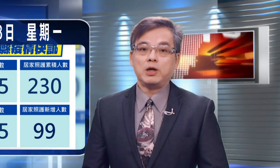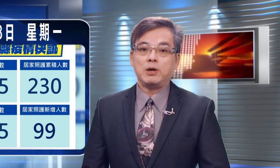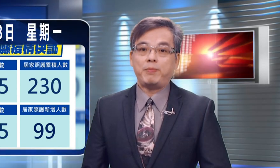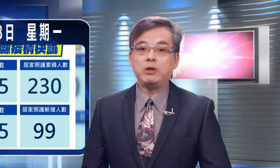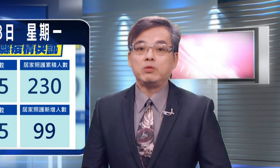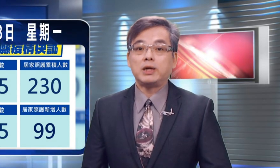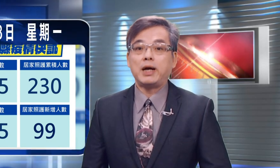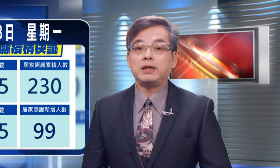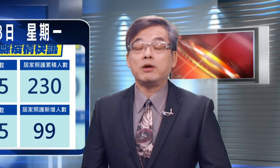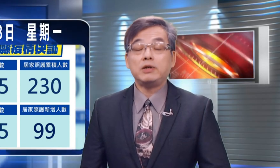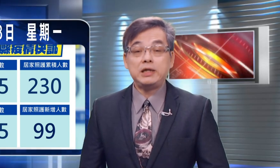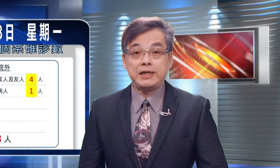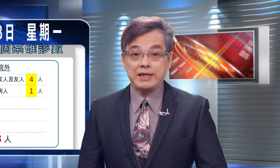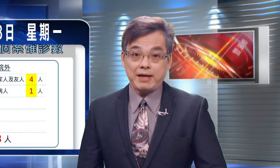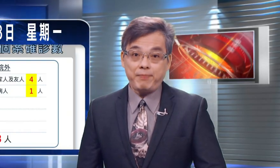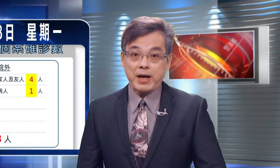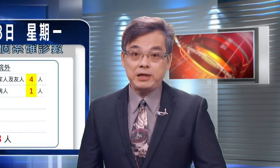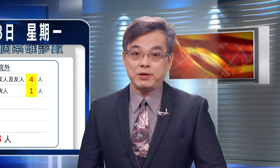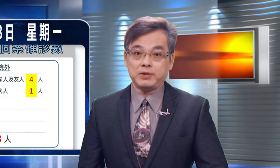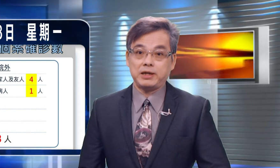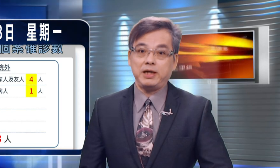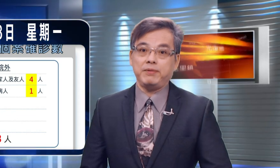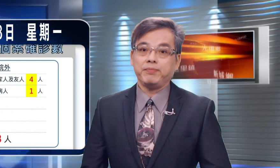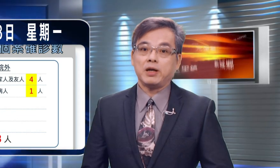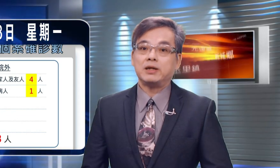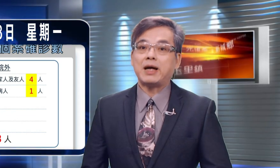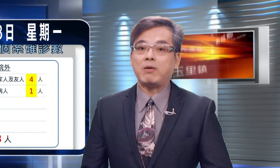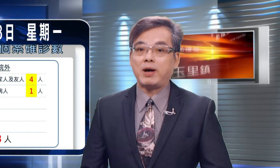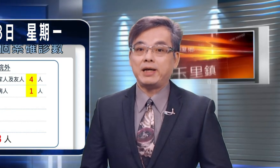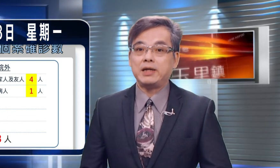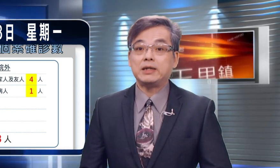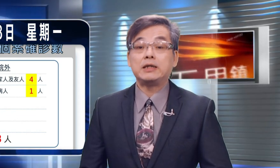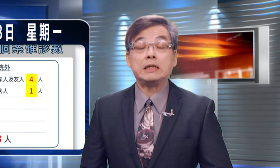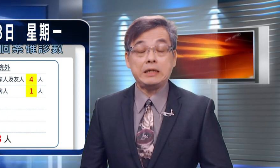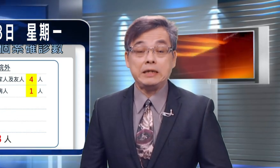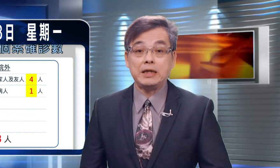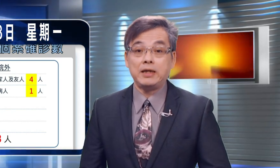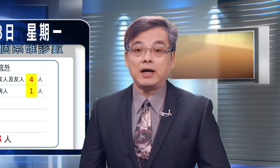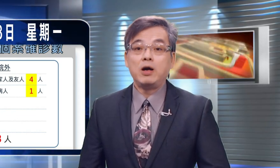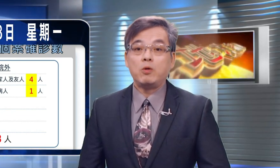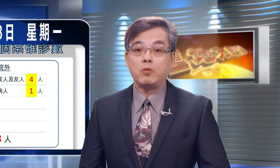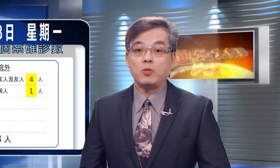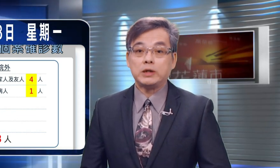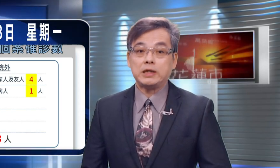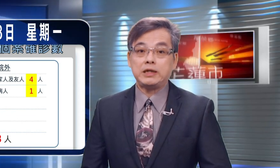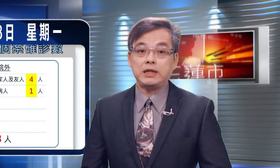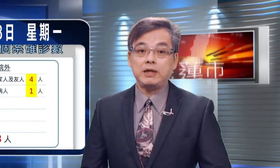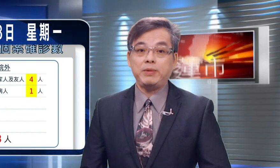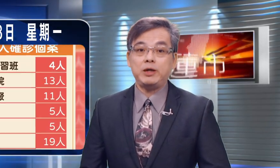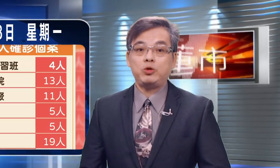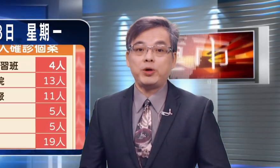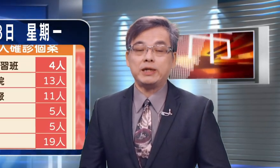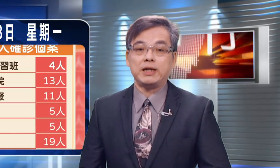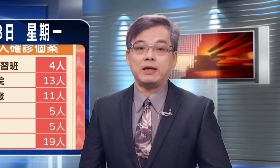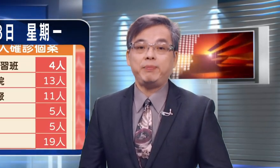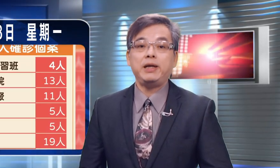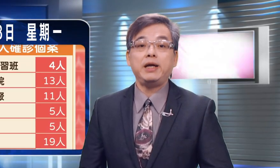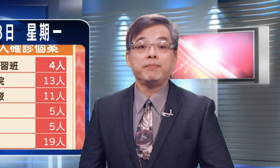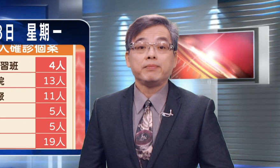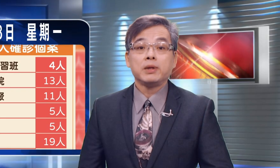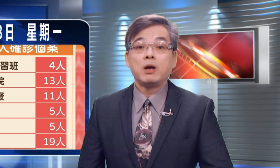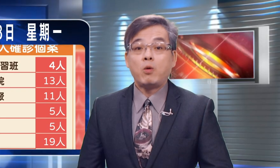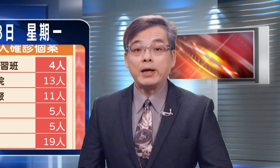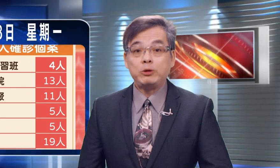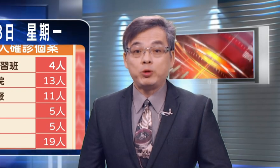布，本土个案有1390例，而在花莲则是新增了57名确诊的病